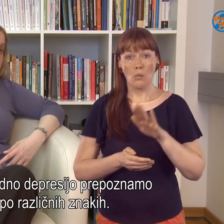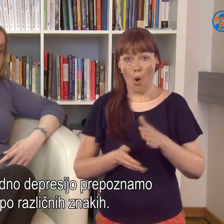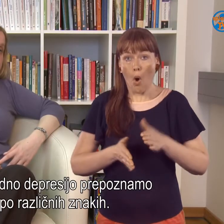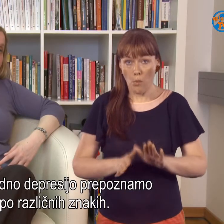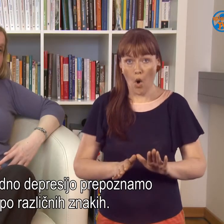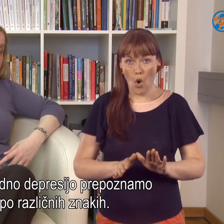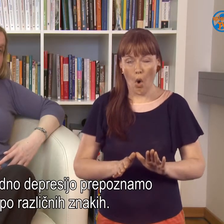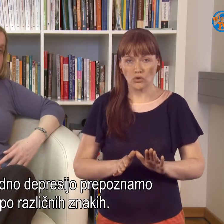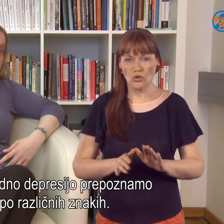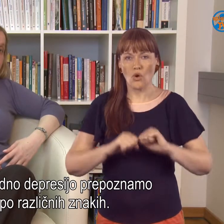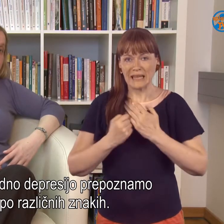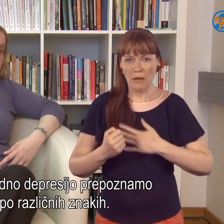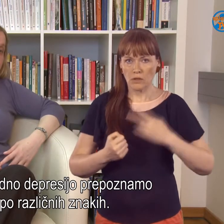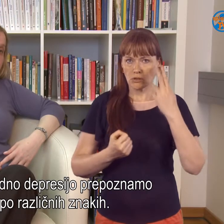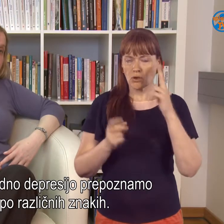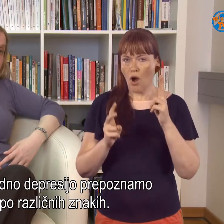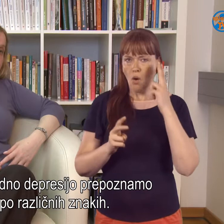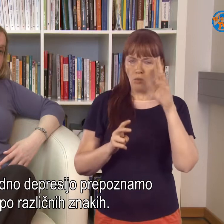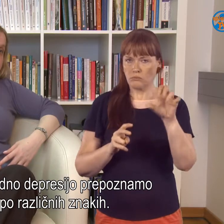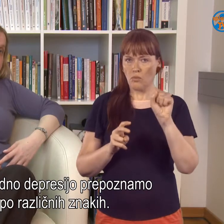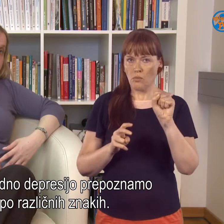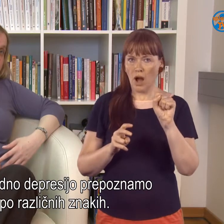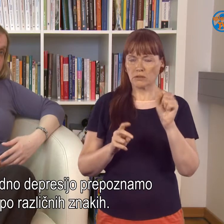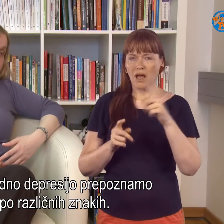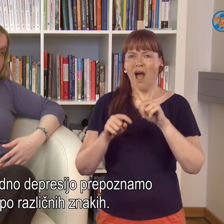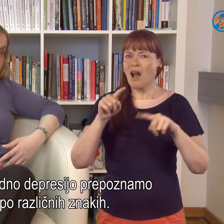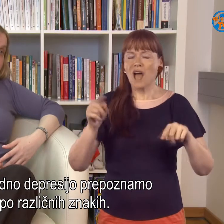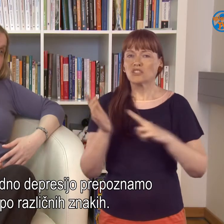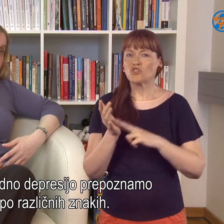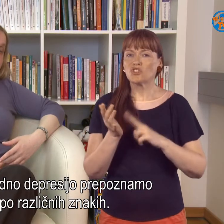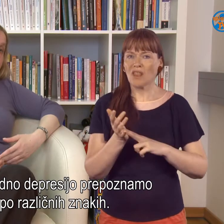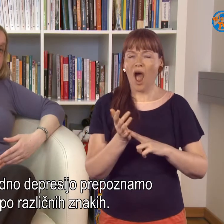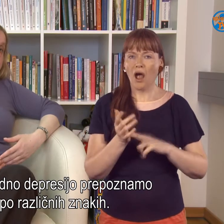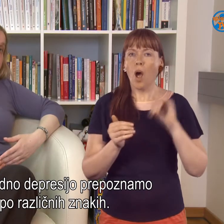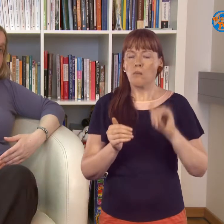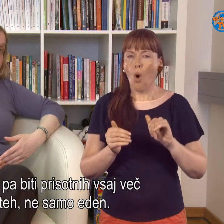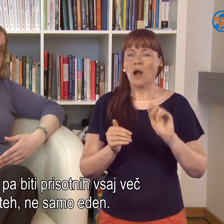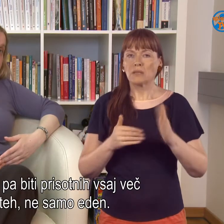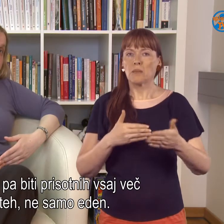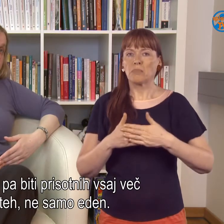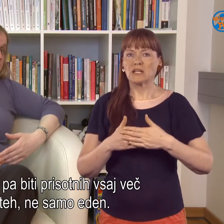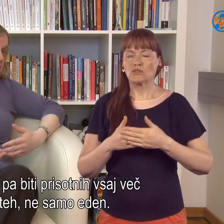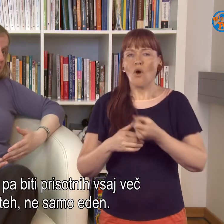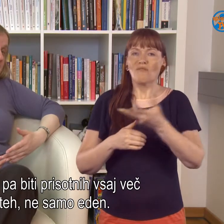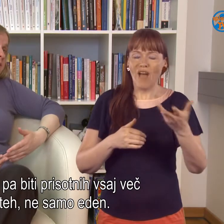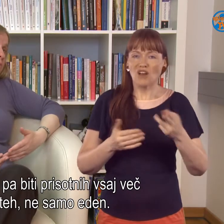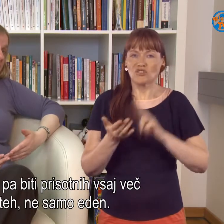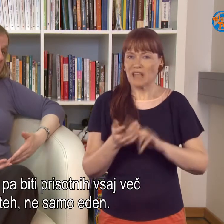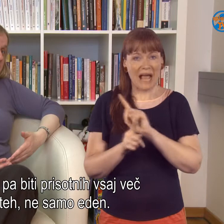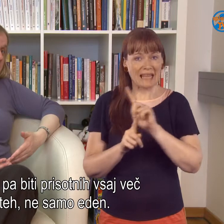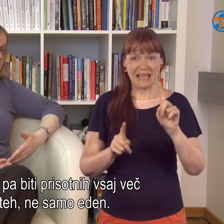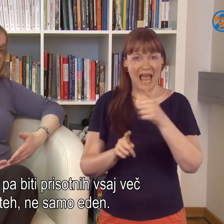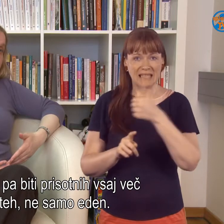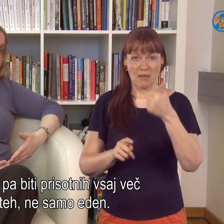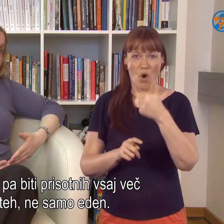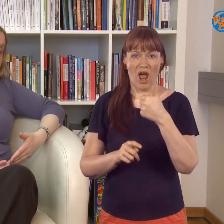Poporodno depresijo prepoznamo po različnih znakih, morajo pa biti prisotni vsaj več njih, ne samo